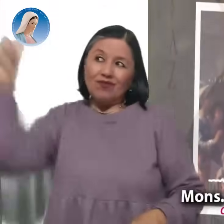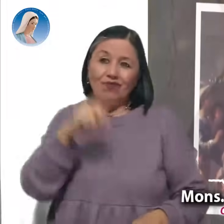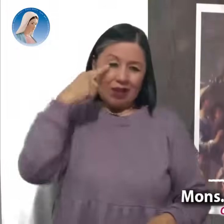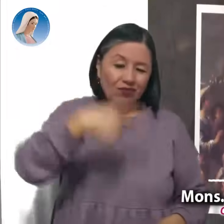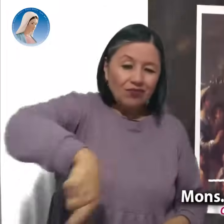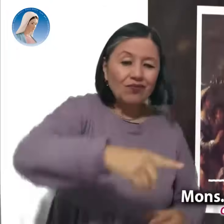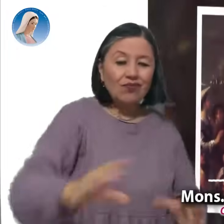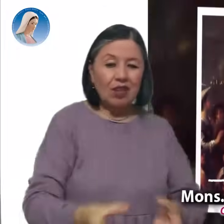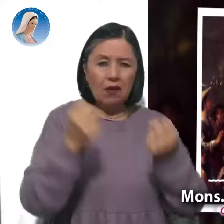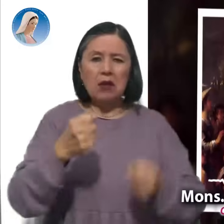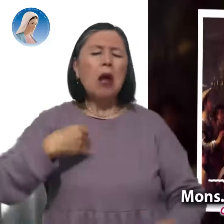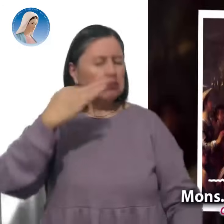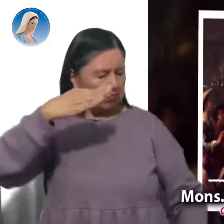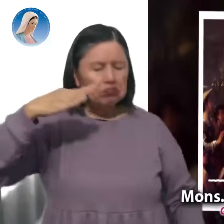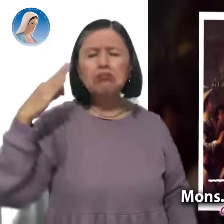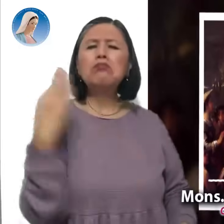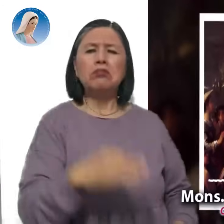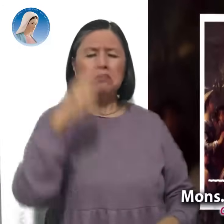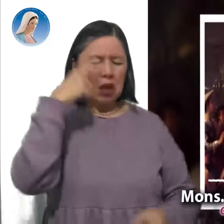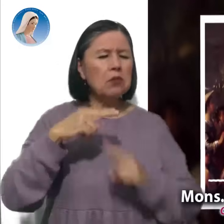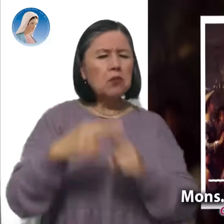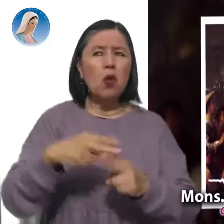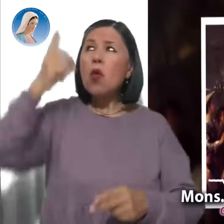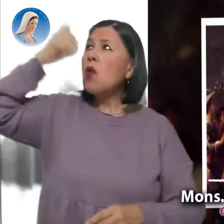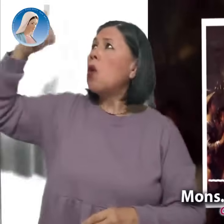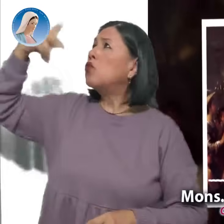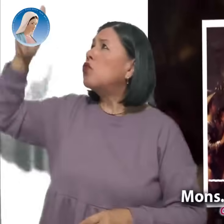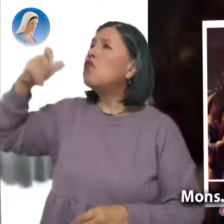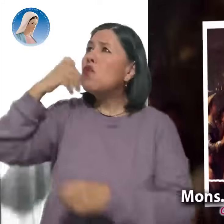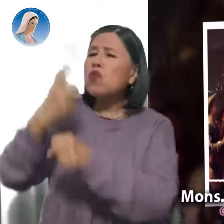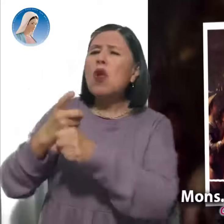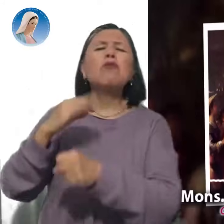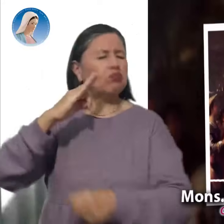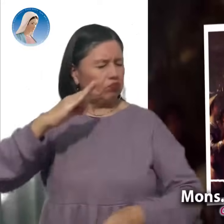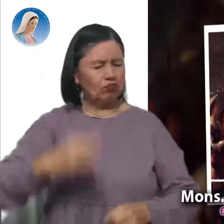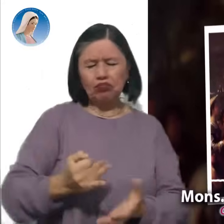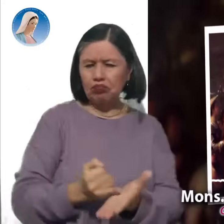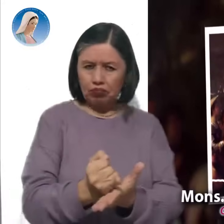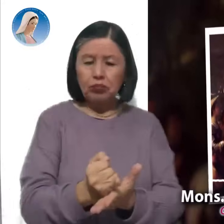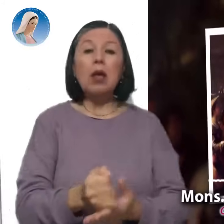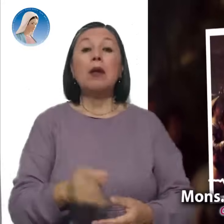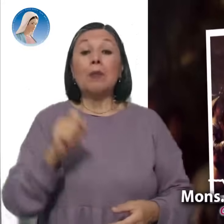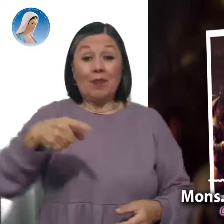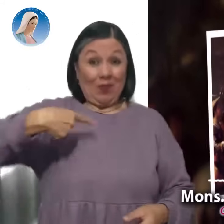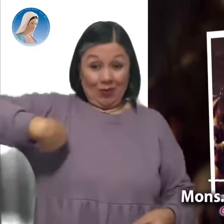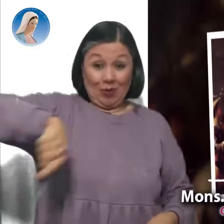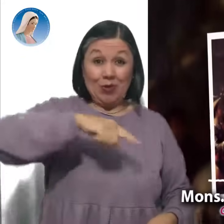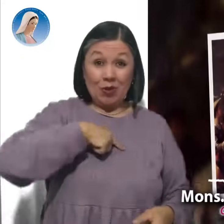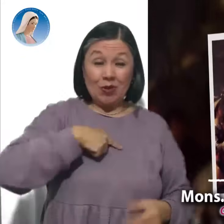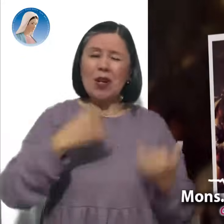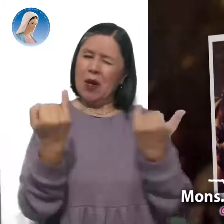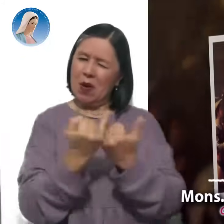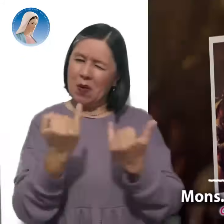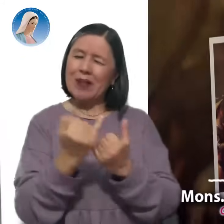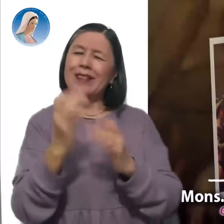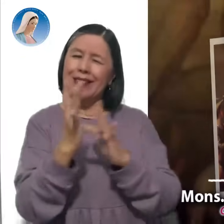disposición plena para el cumplimiento de la voluntad de su Padre. A nosotros, como